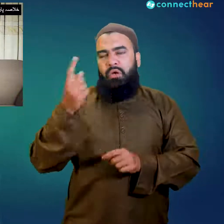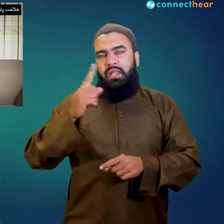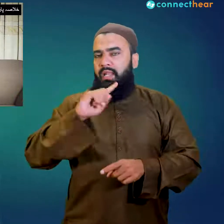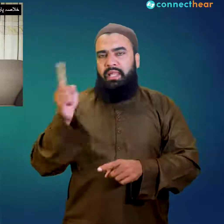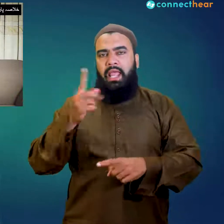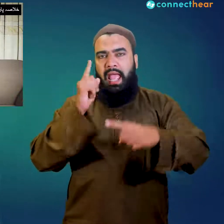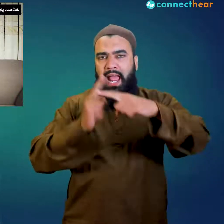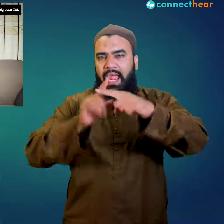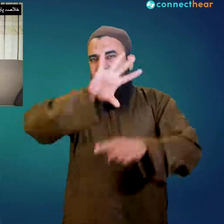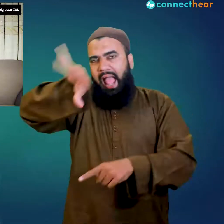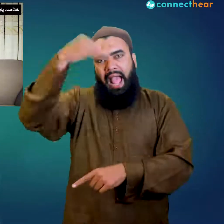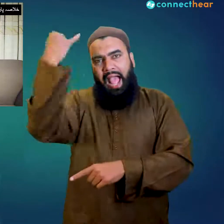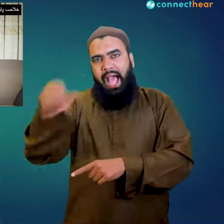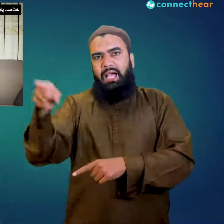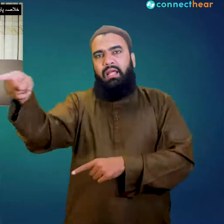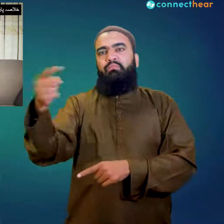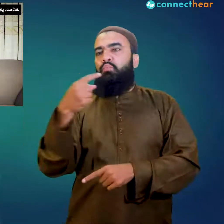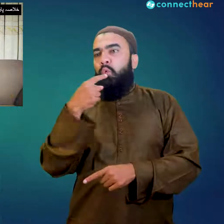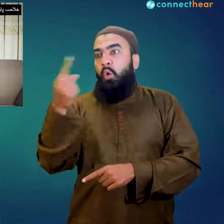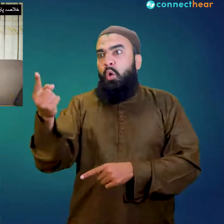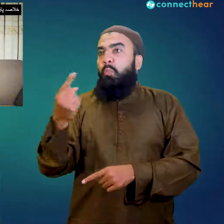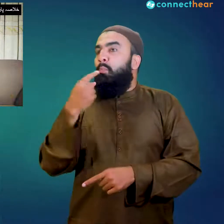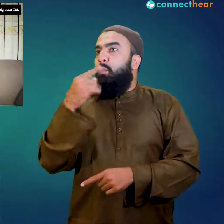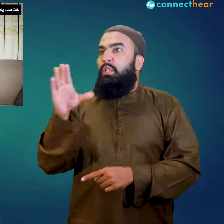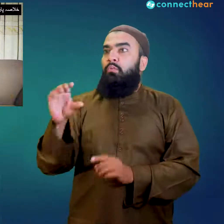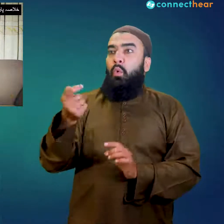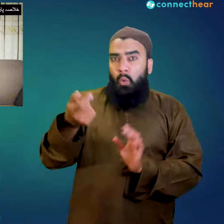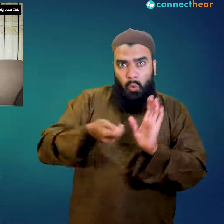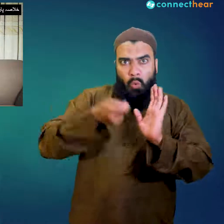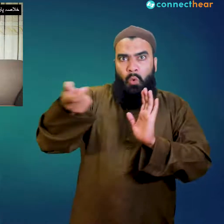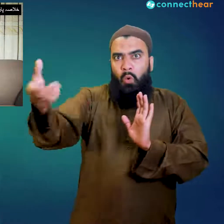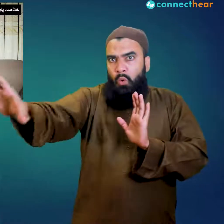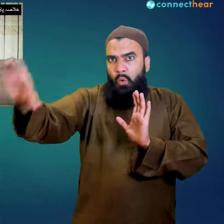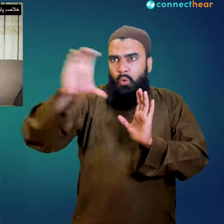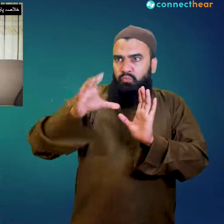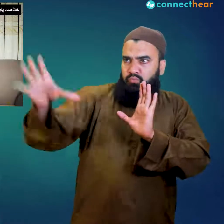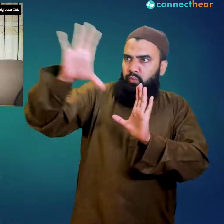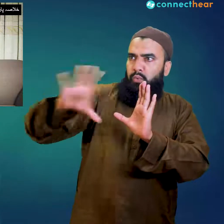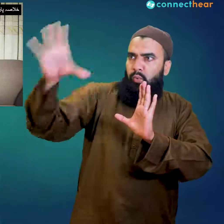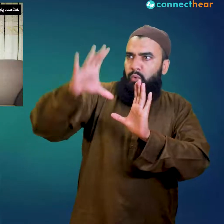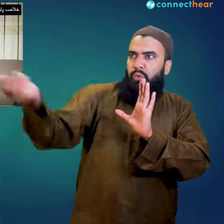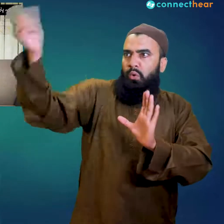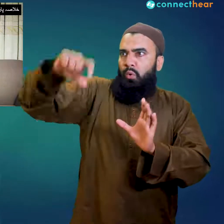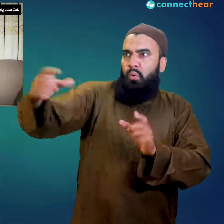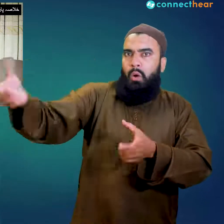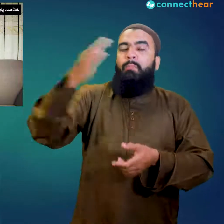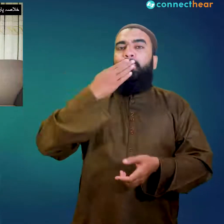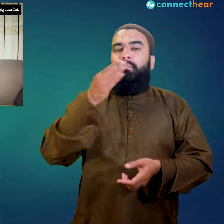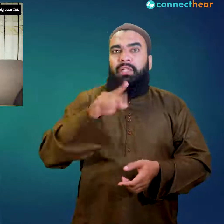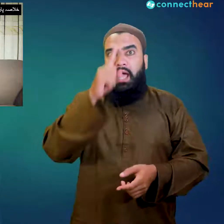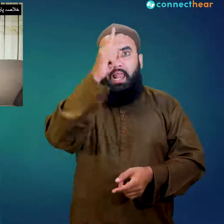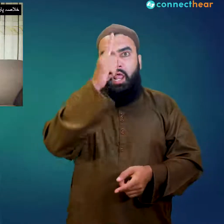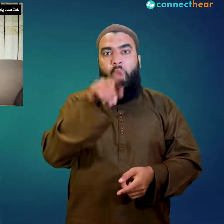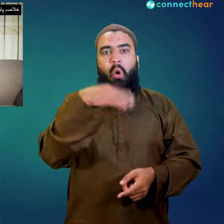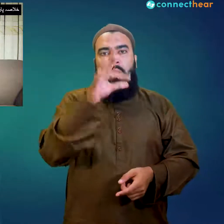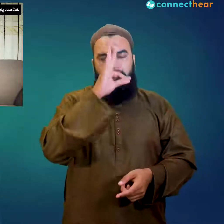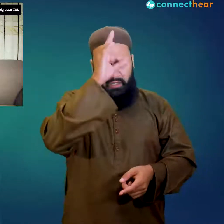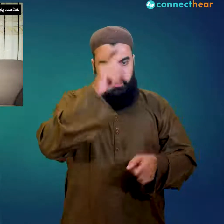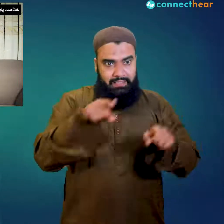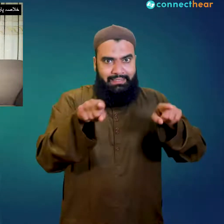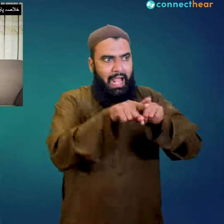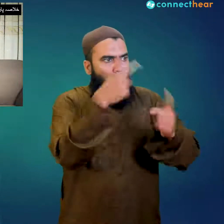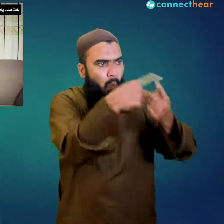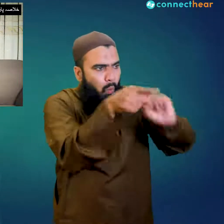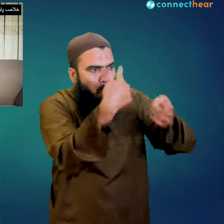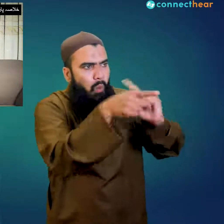اللہ اور اس کے رسول صلی اللہ علیہ وسلم کے ساتھ ان کی جنگ ہے۔ اللہ نے سود کو حرام قرار دیا اور بیع و شراء